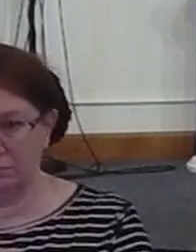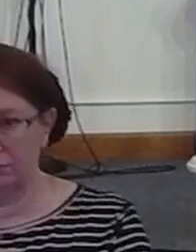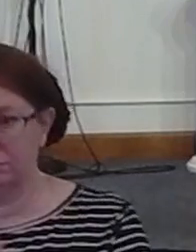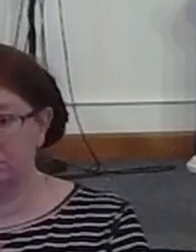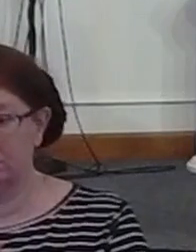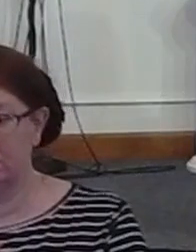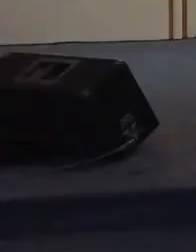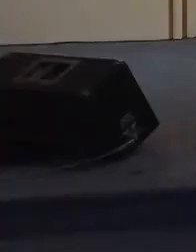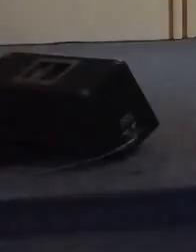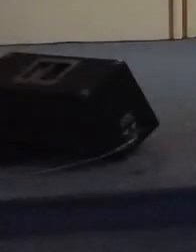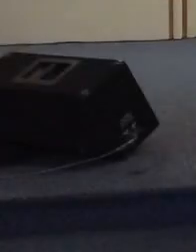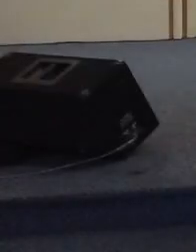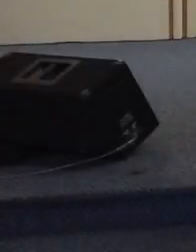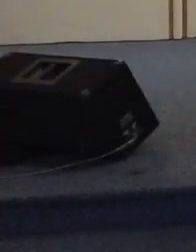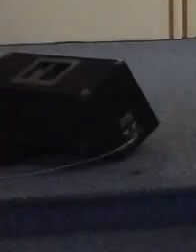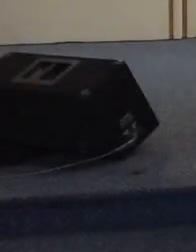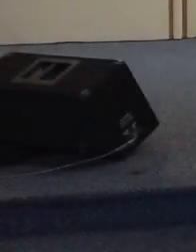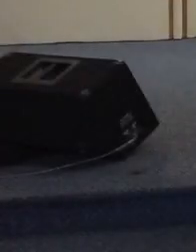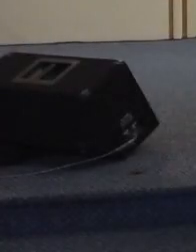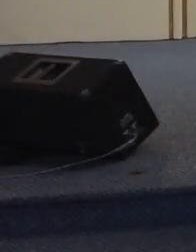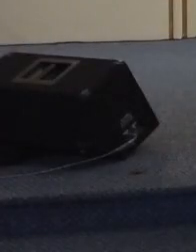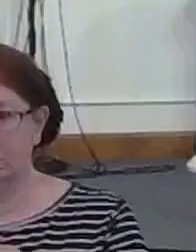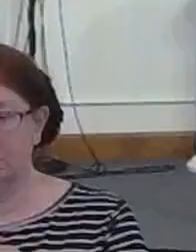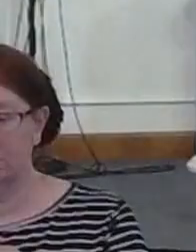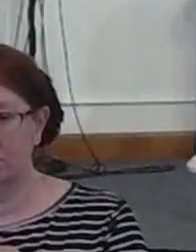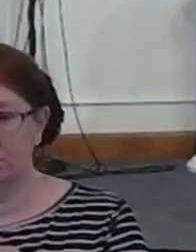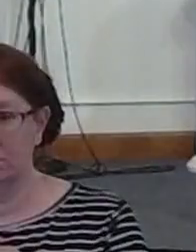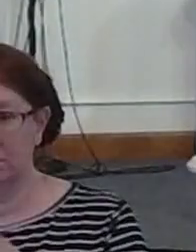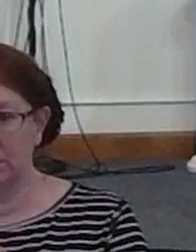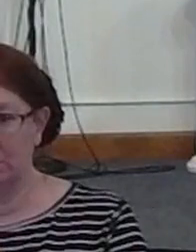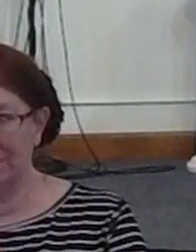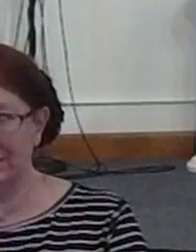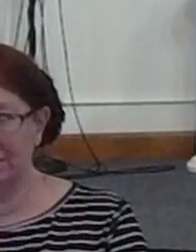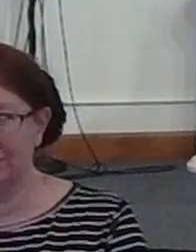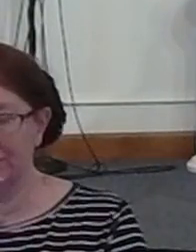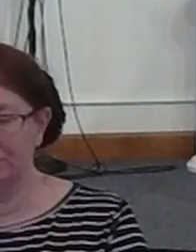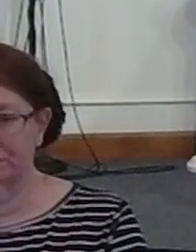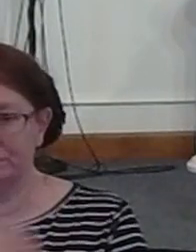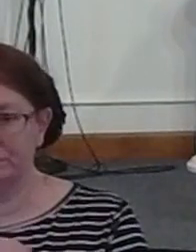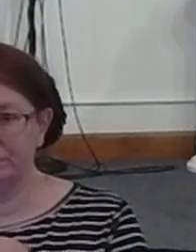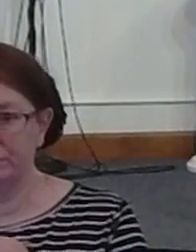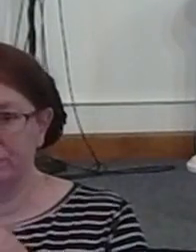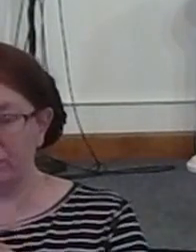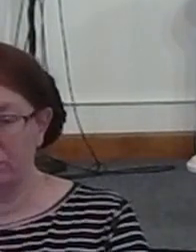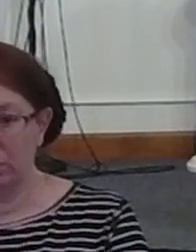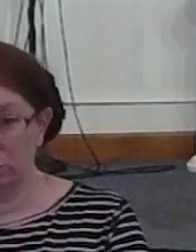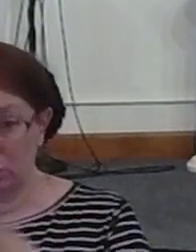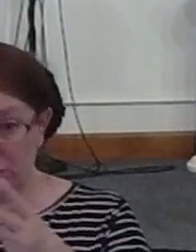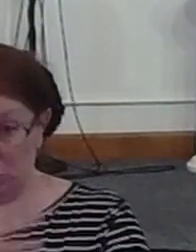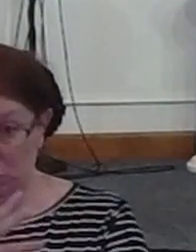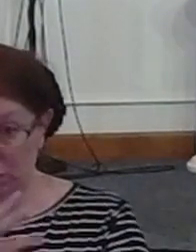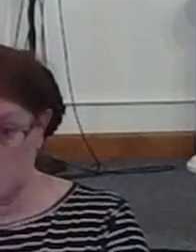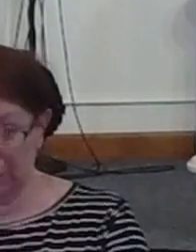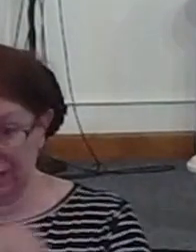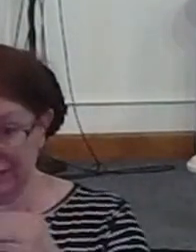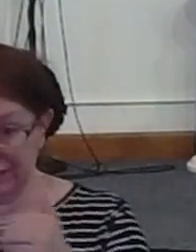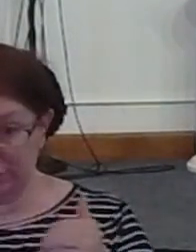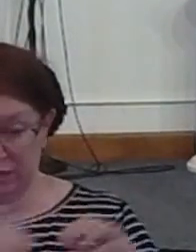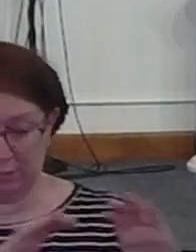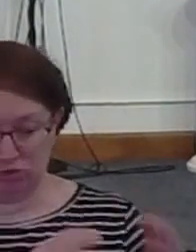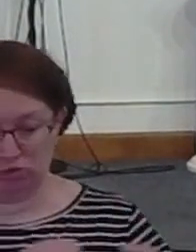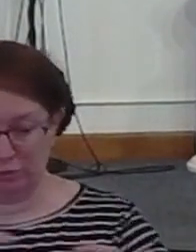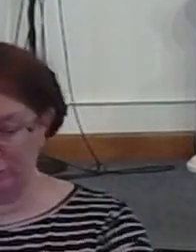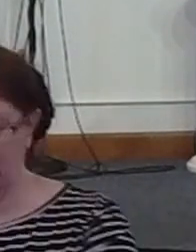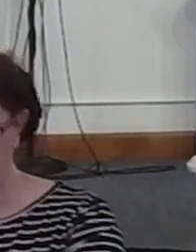Ellos empezaron a encontrarse unos a los otros, a los que se podían entender. Es impresionante. Entonces Dios separó el